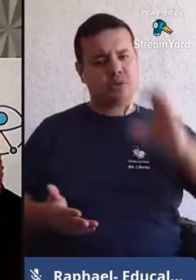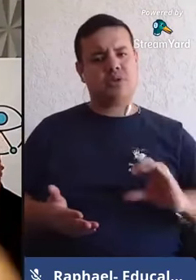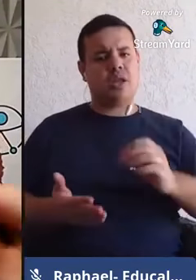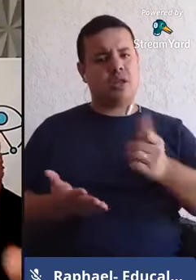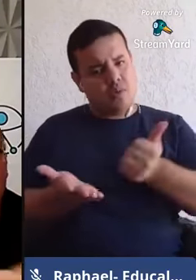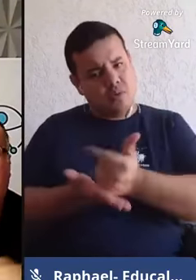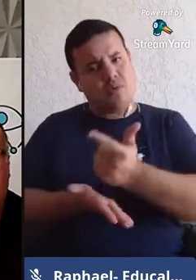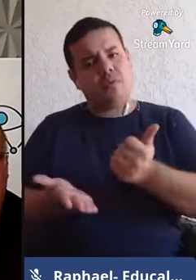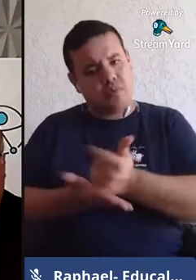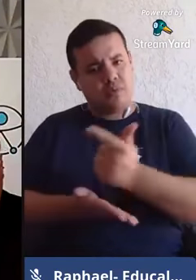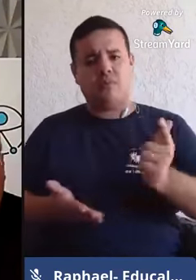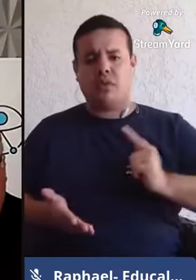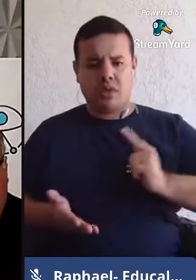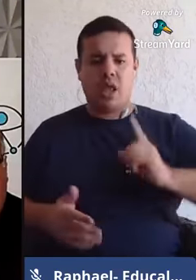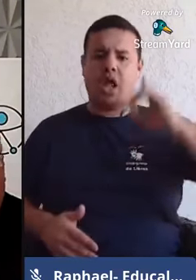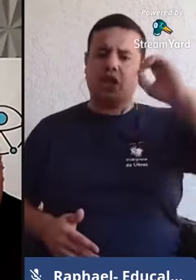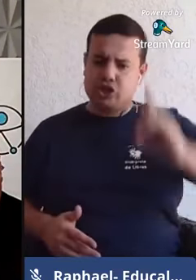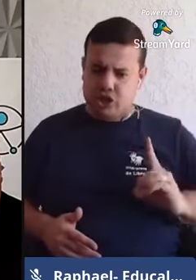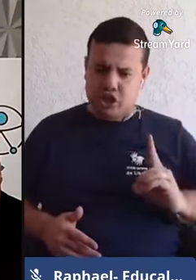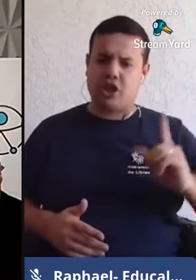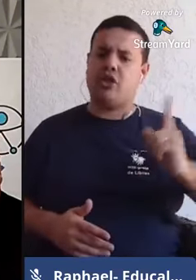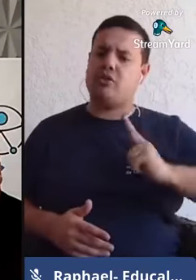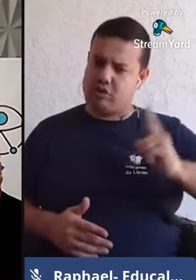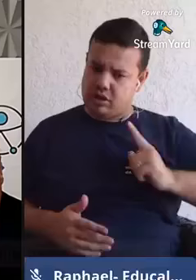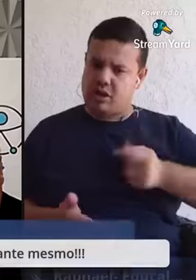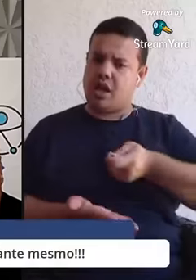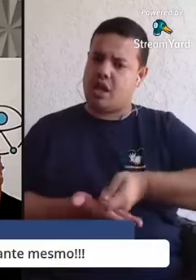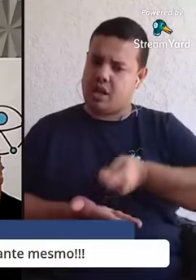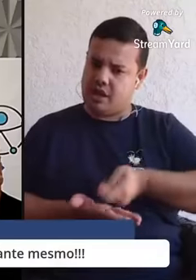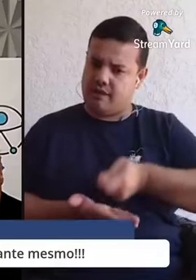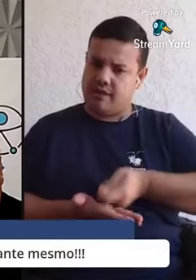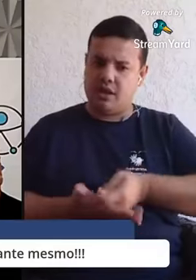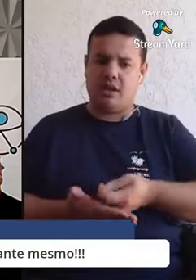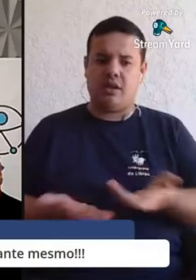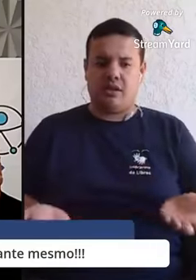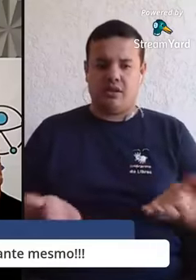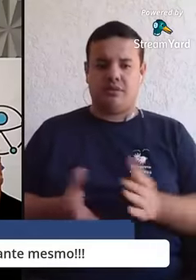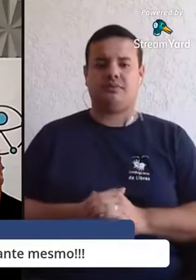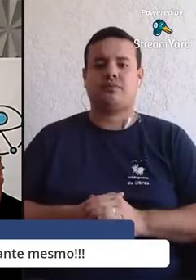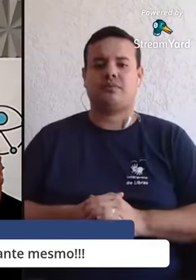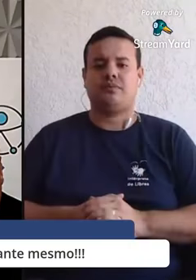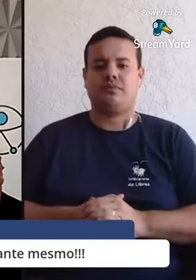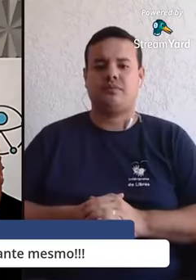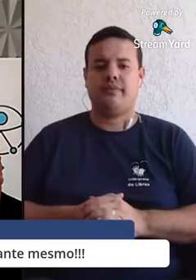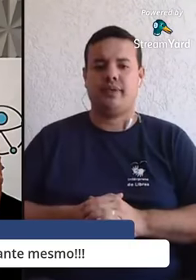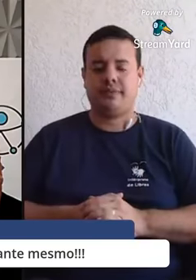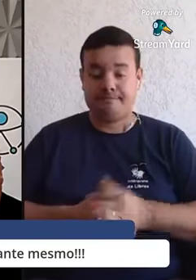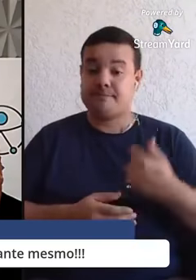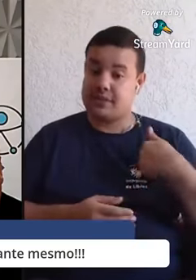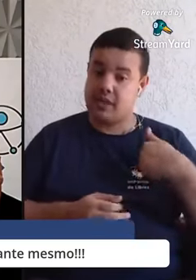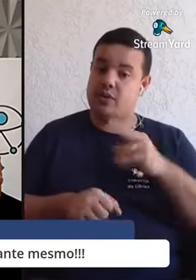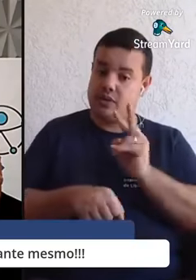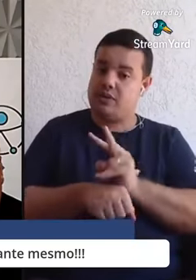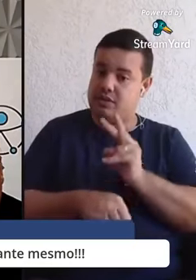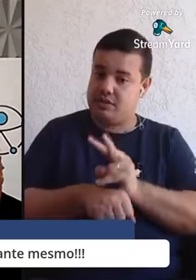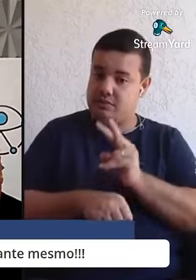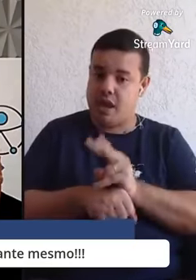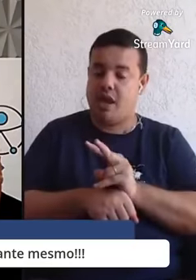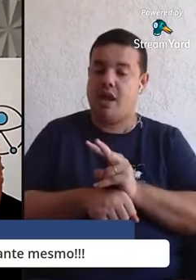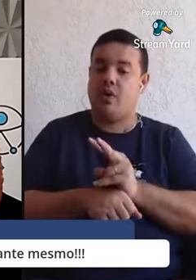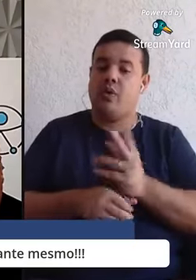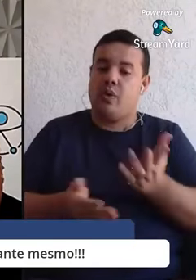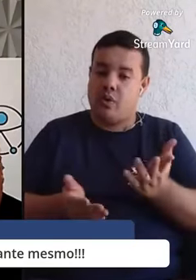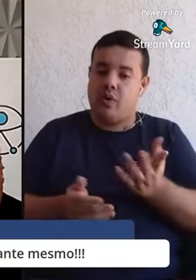temos direitos e deveres. Né? Bom, olha, eu espero que a